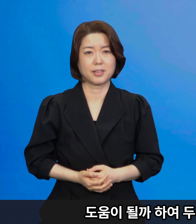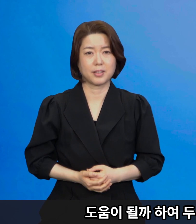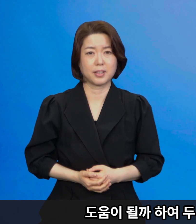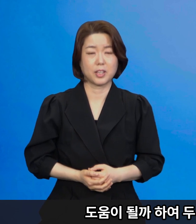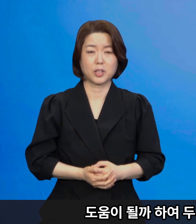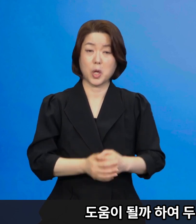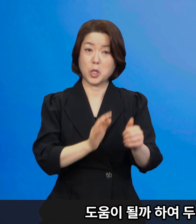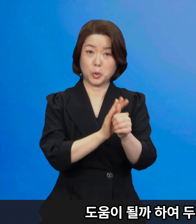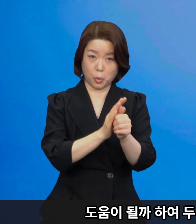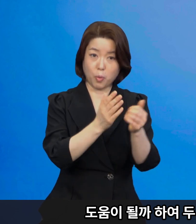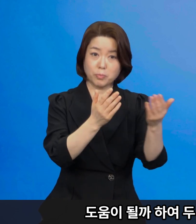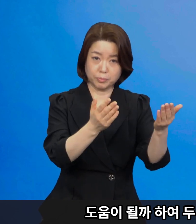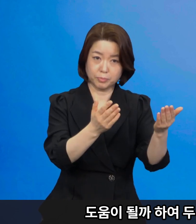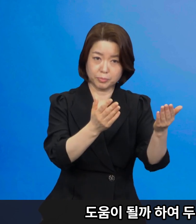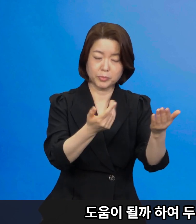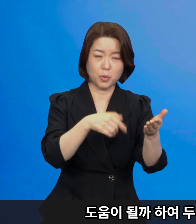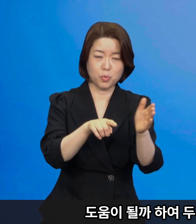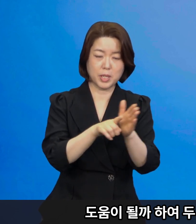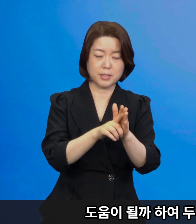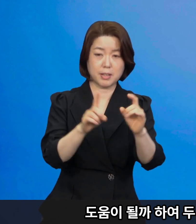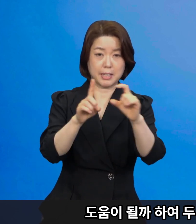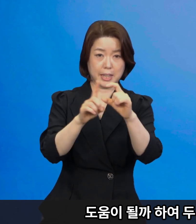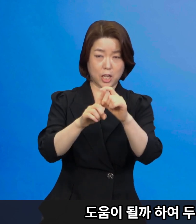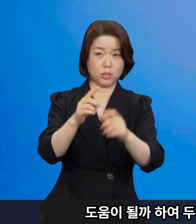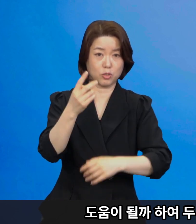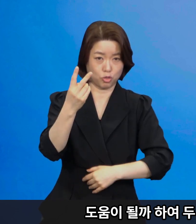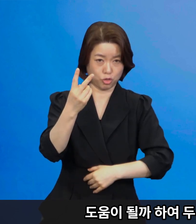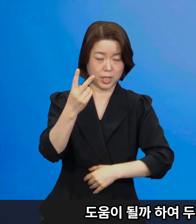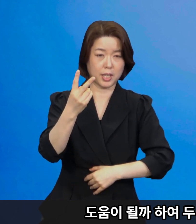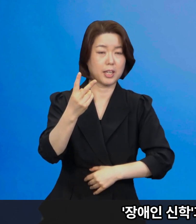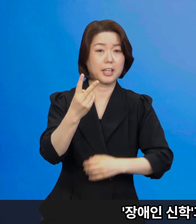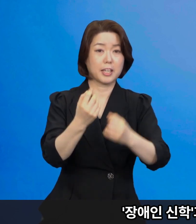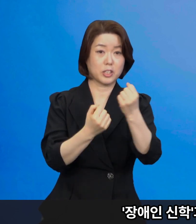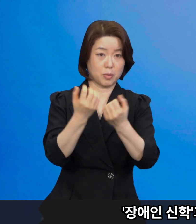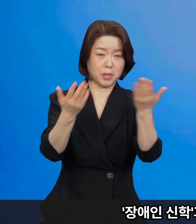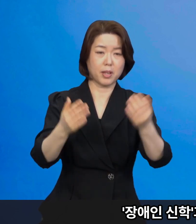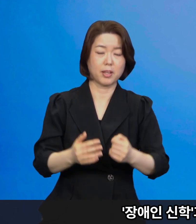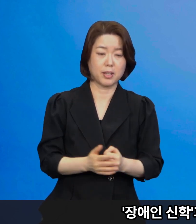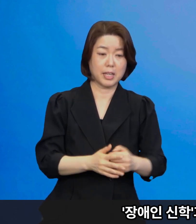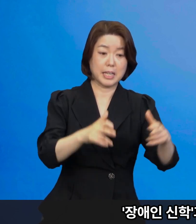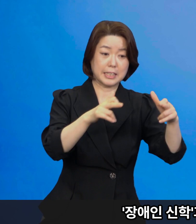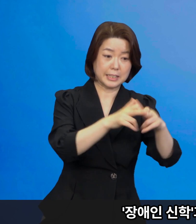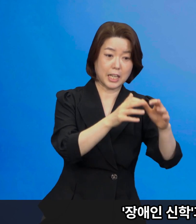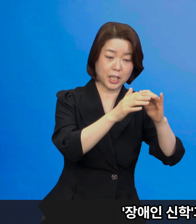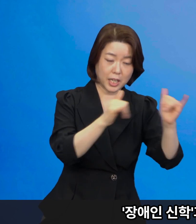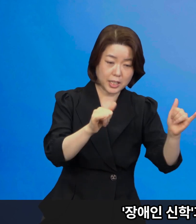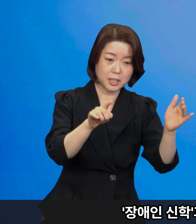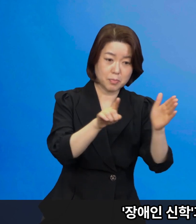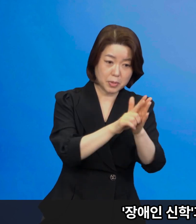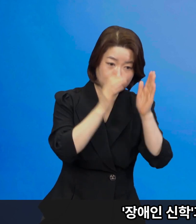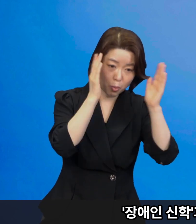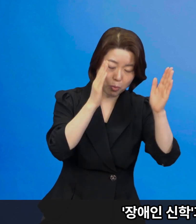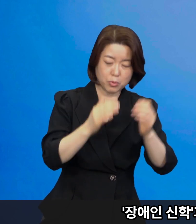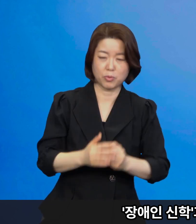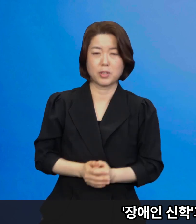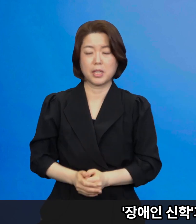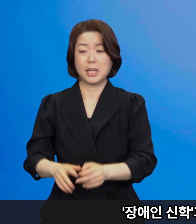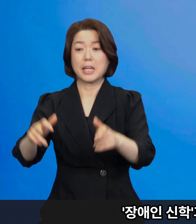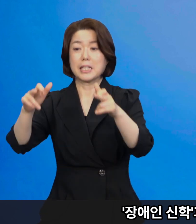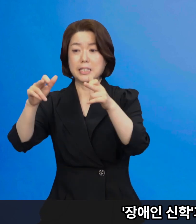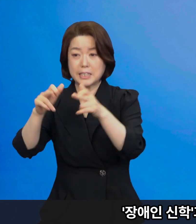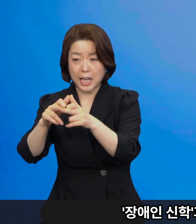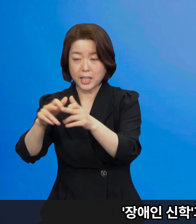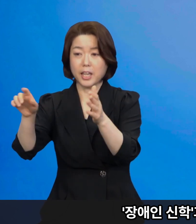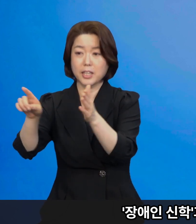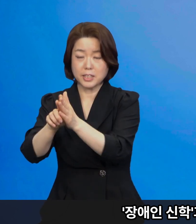도움이 될까 하여 두 용어를 소개하려고 합니다. 장애인 신학과